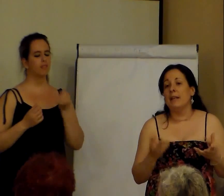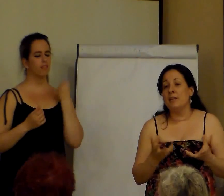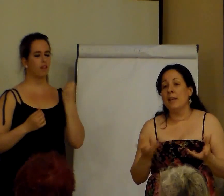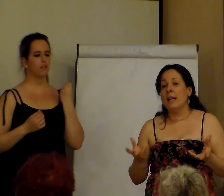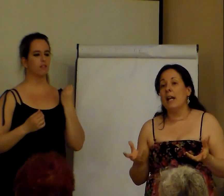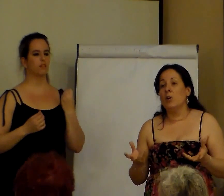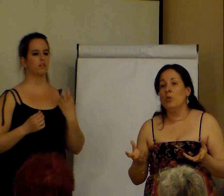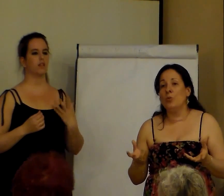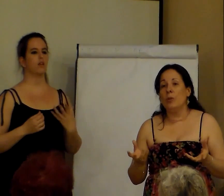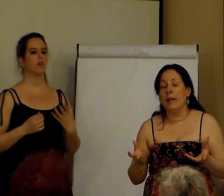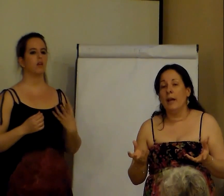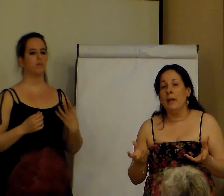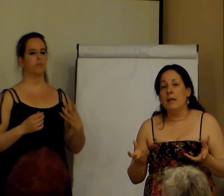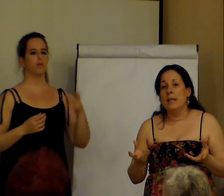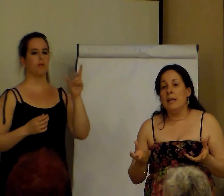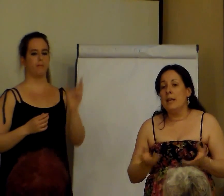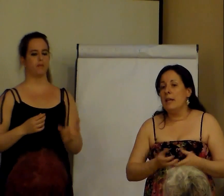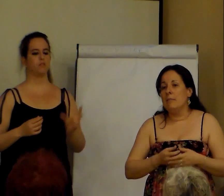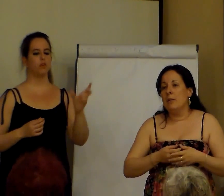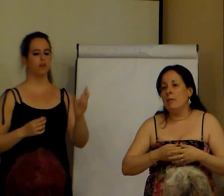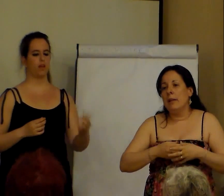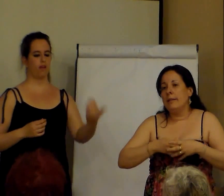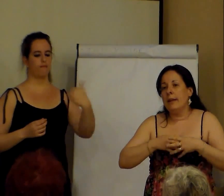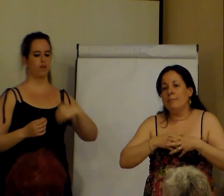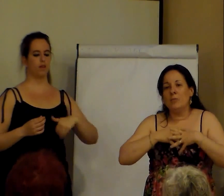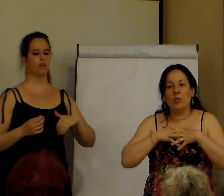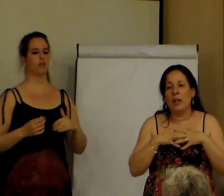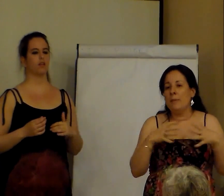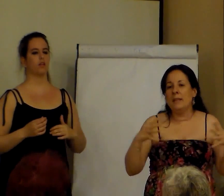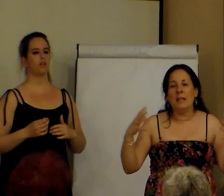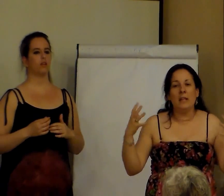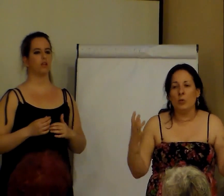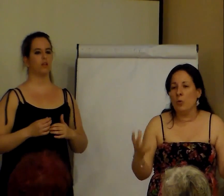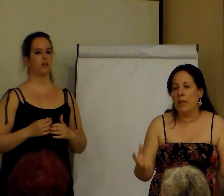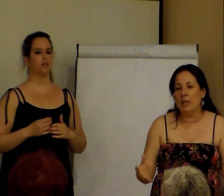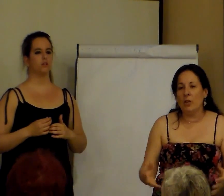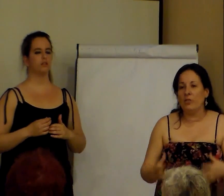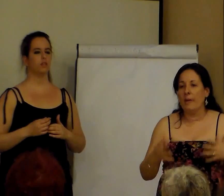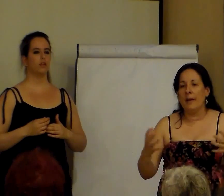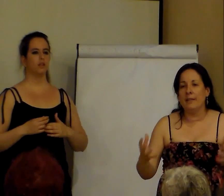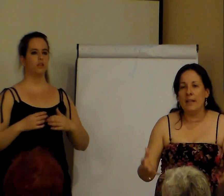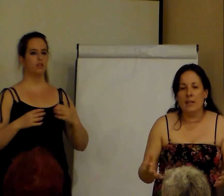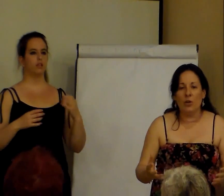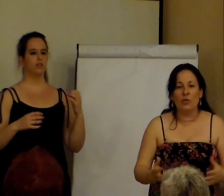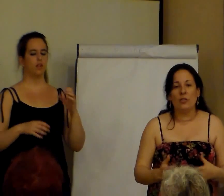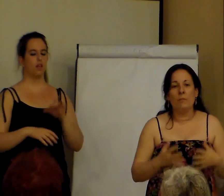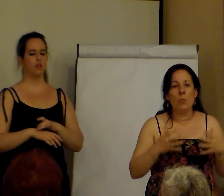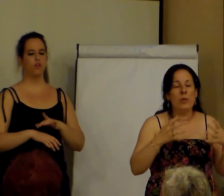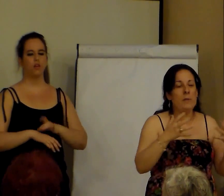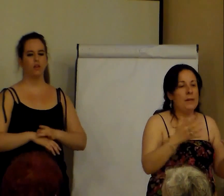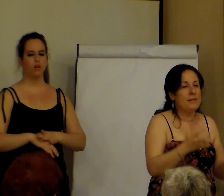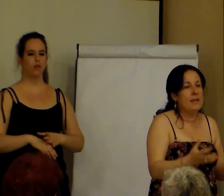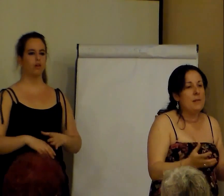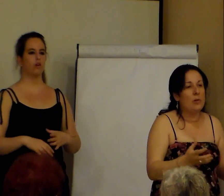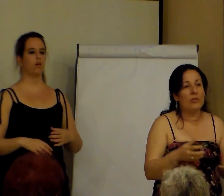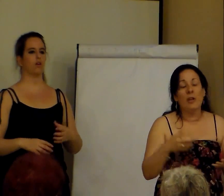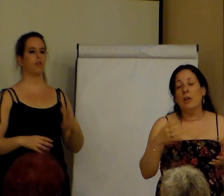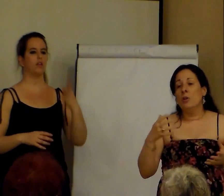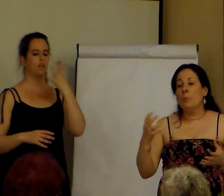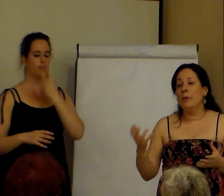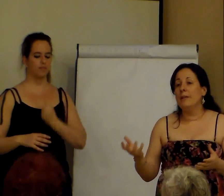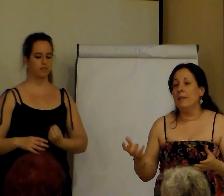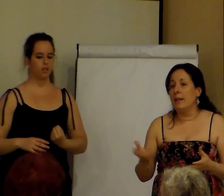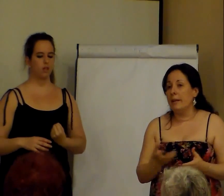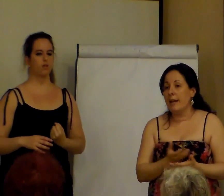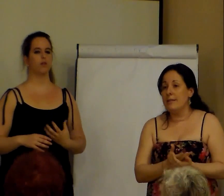hay pacientes que llegan a la consulta y están totalmente destruidos, abatidos, muy